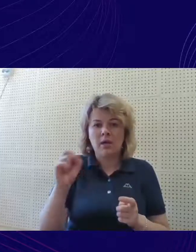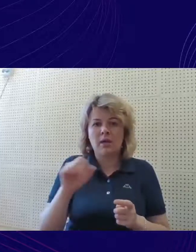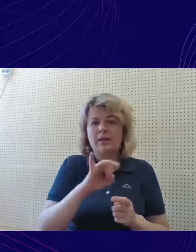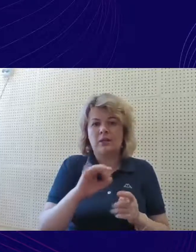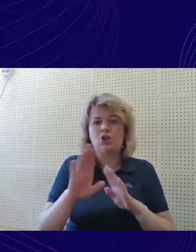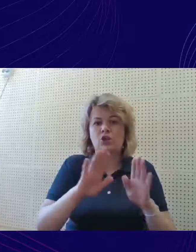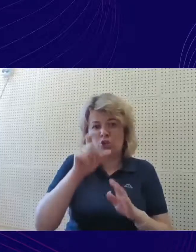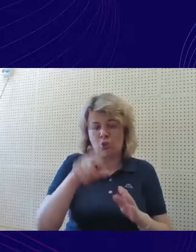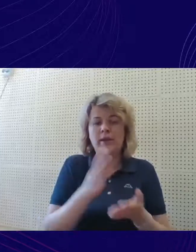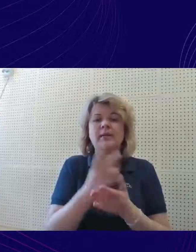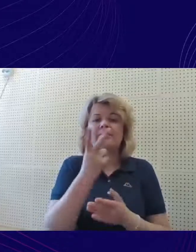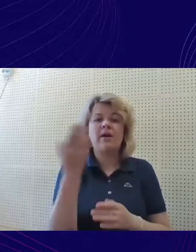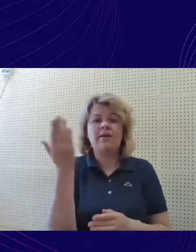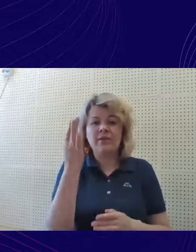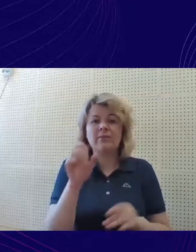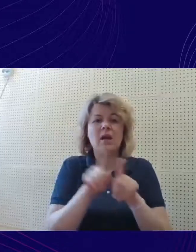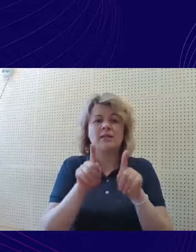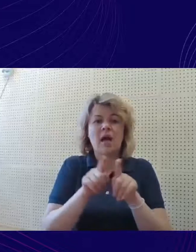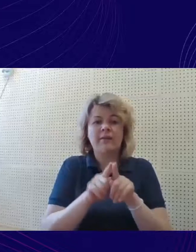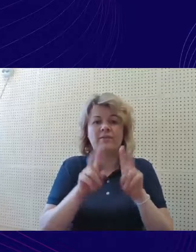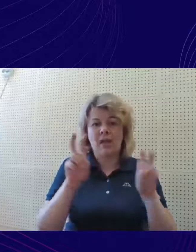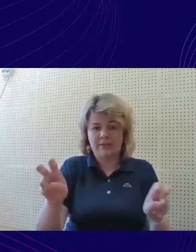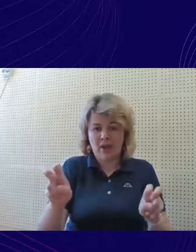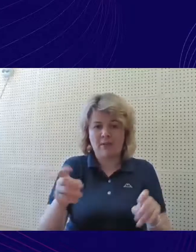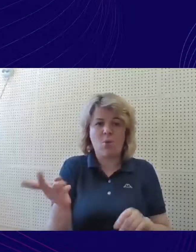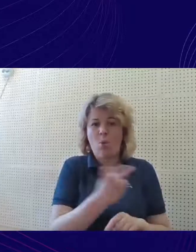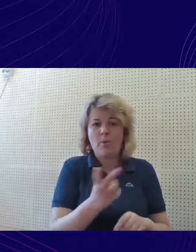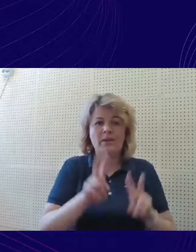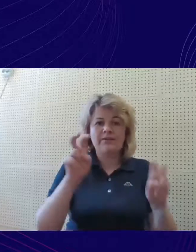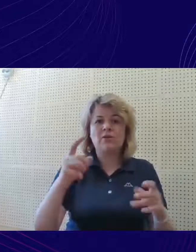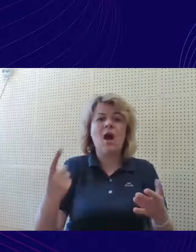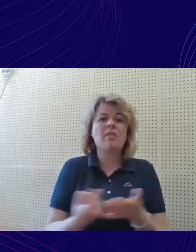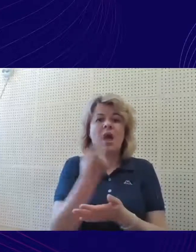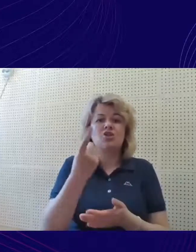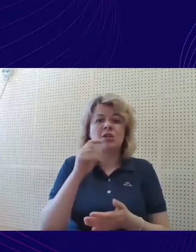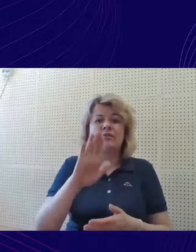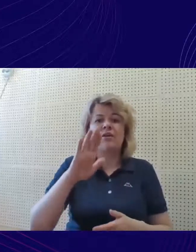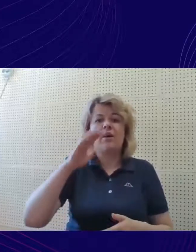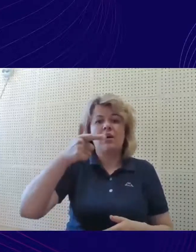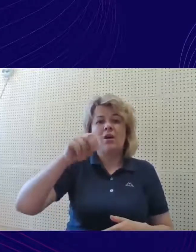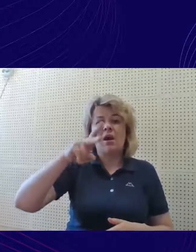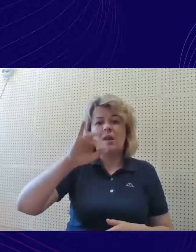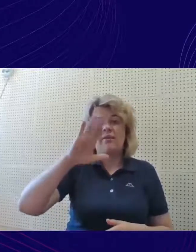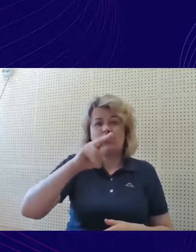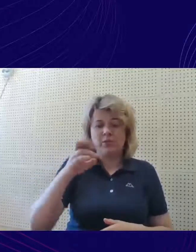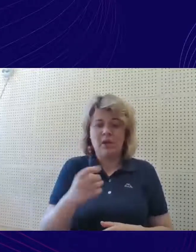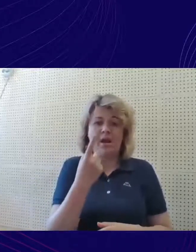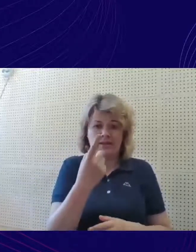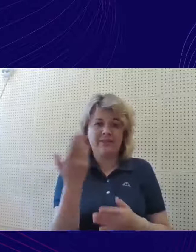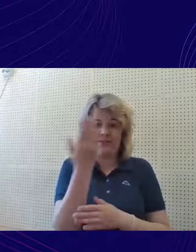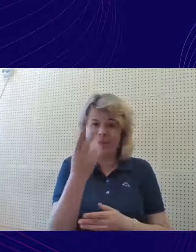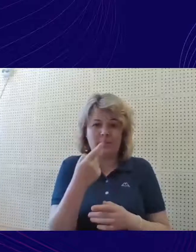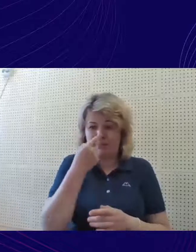тот, и другой называются «Однажды в Голливуде». Один не так давно широко шел на экранах